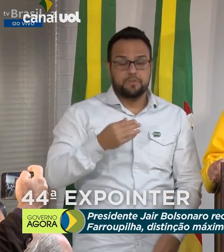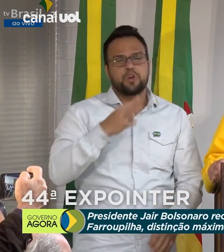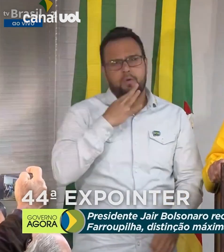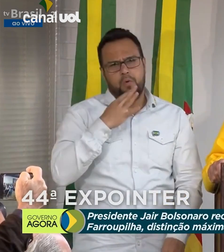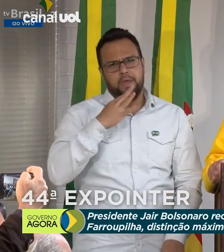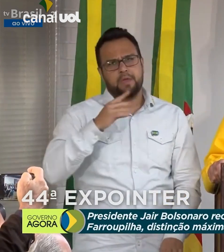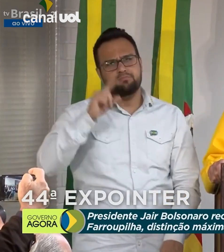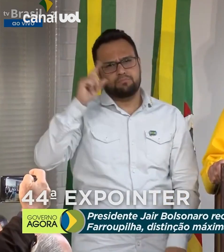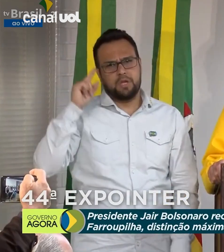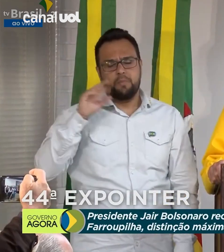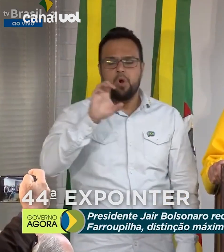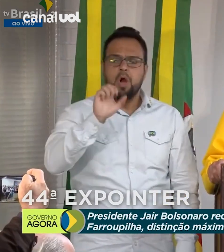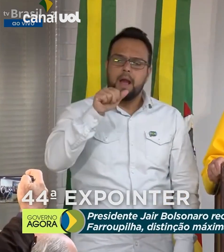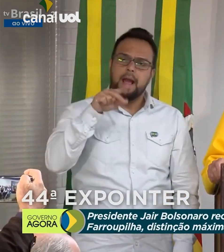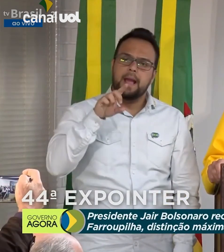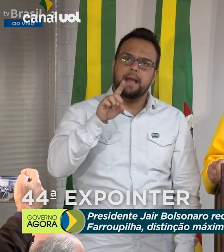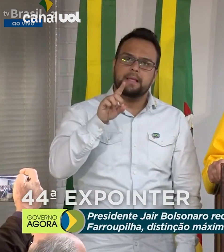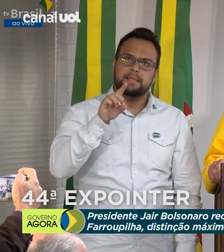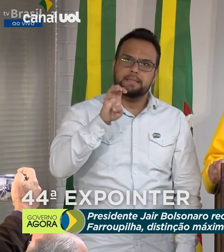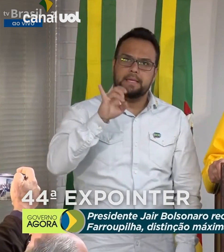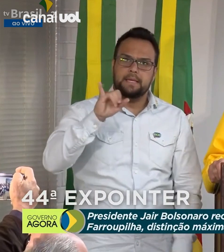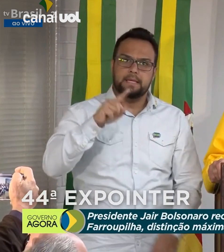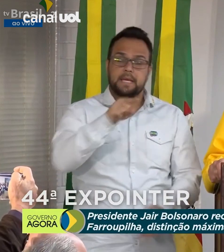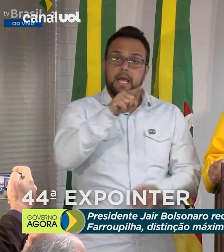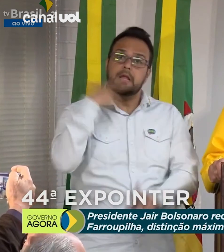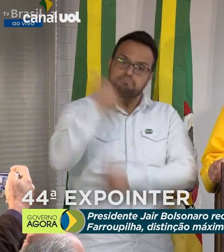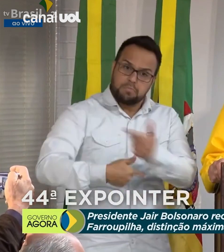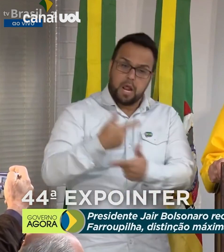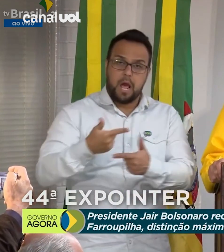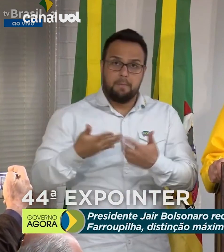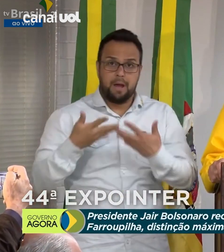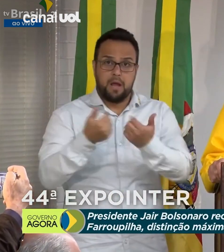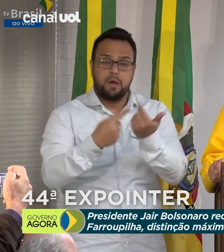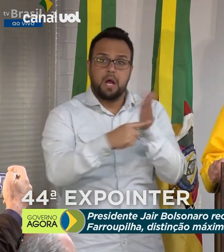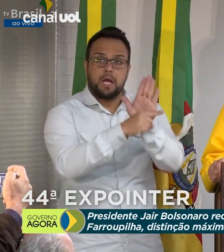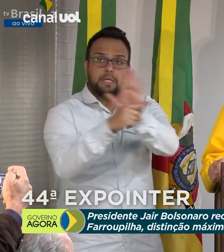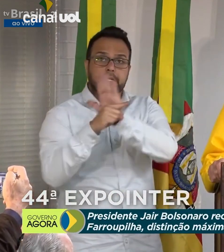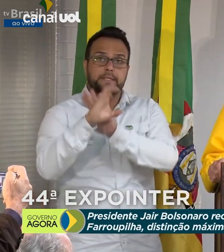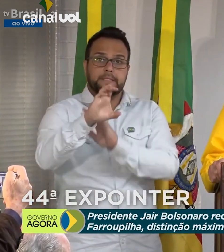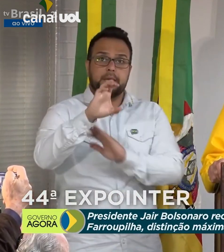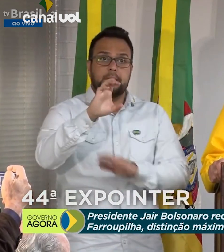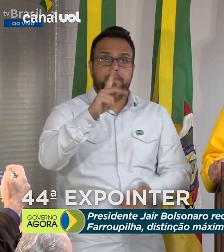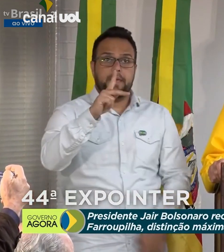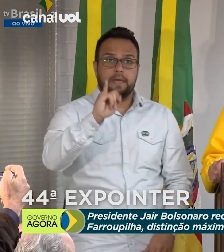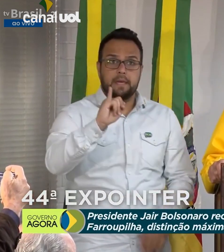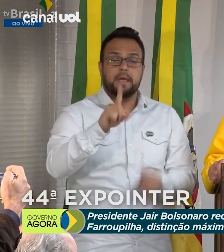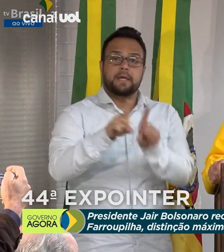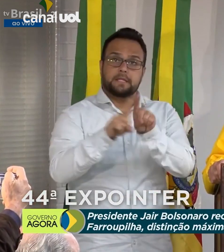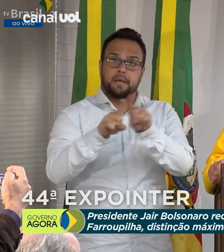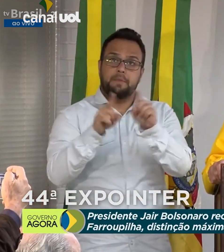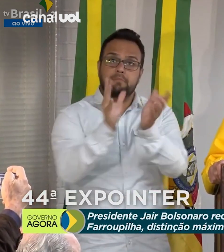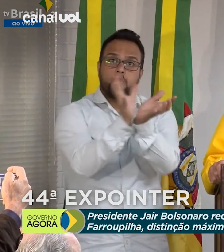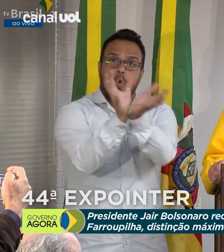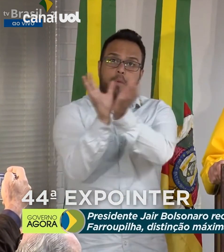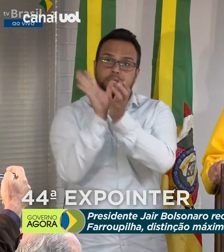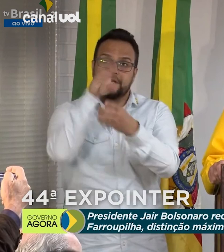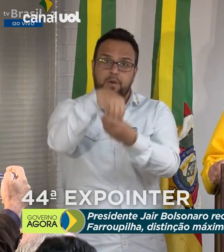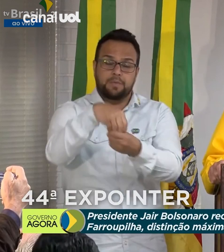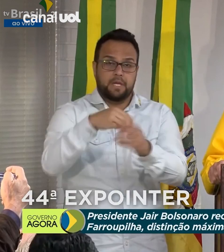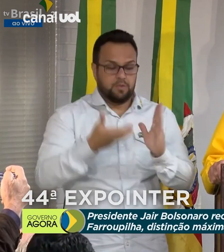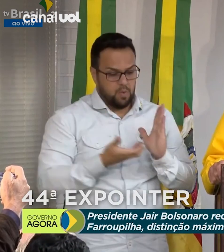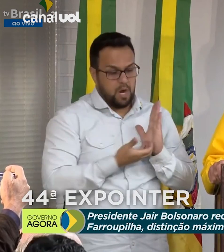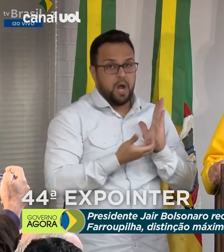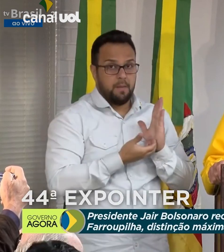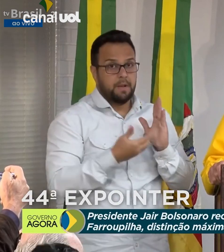tempo, fez um grande trabalho assessorando CPIs e comissões na Câmara,